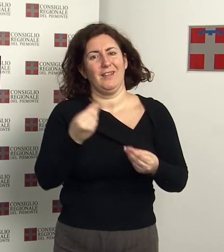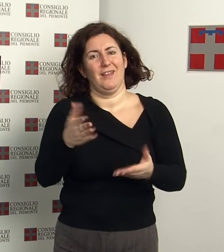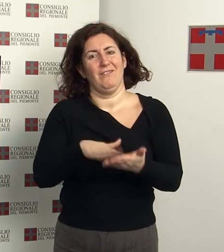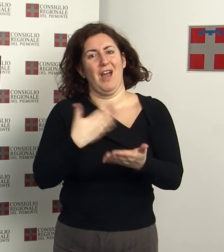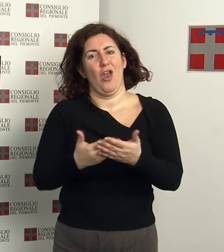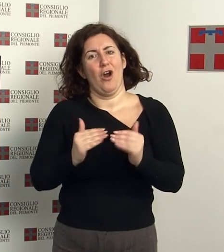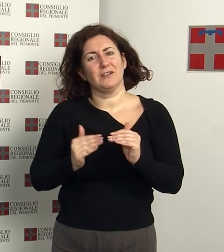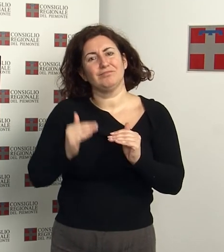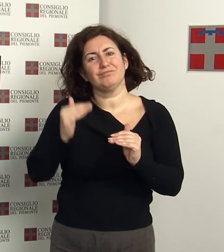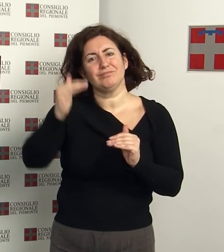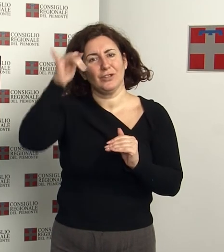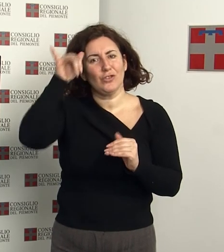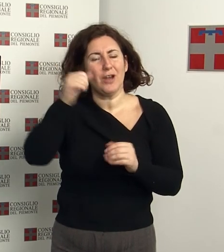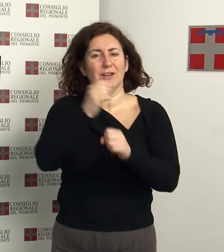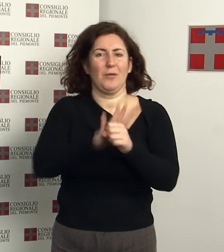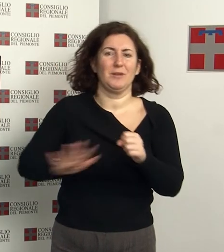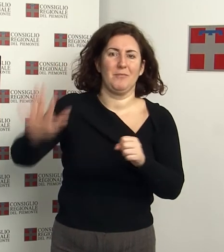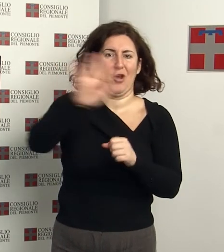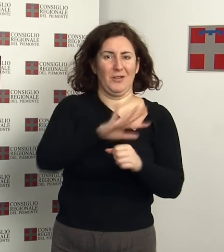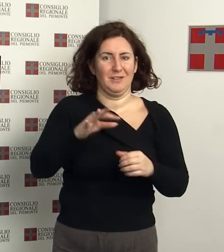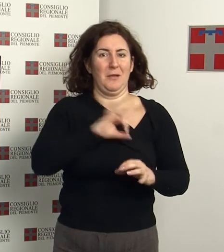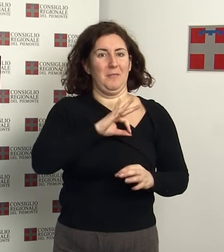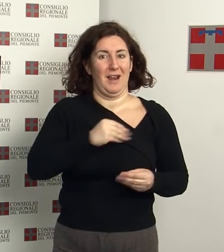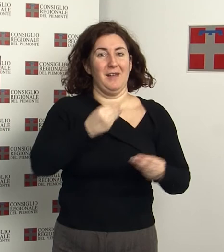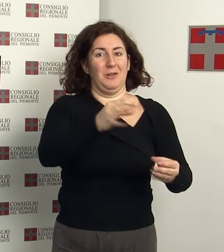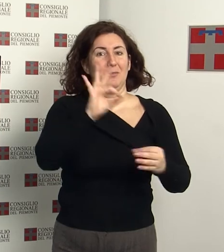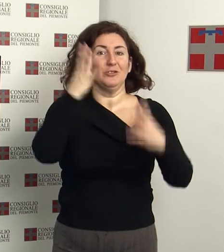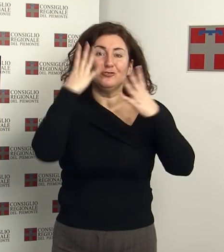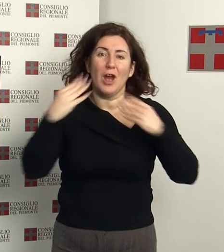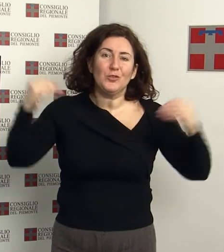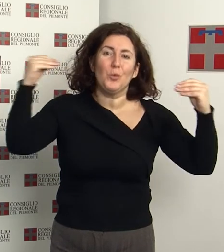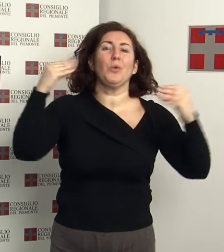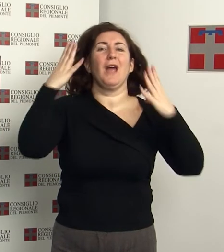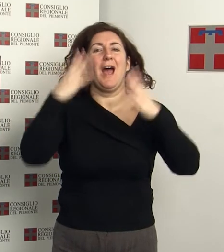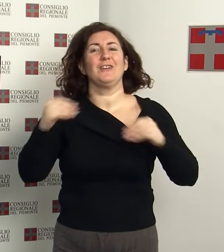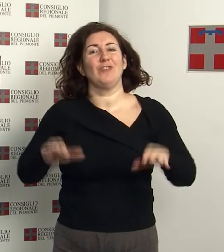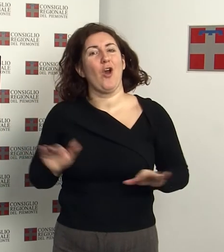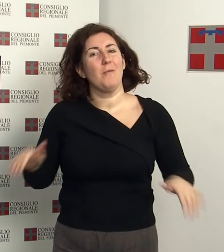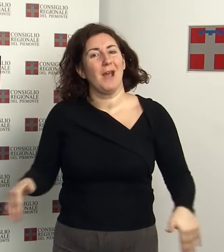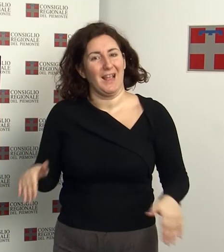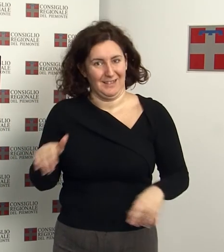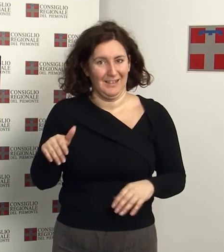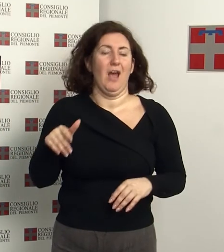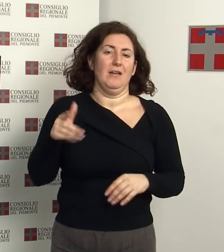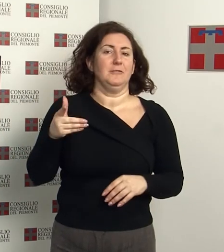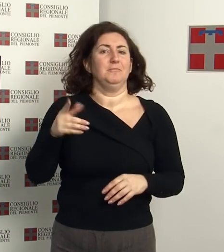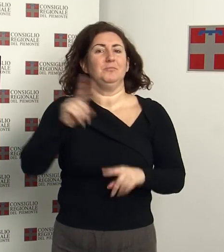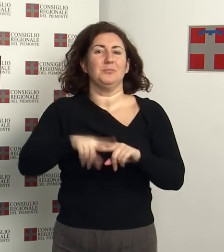consegnato alla presenza di gianduia andrea flamini e giacometta manuela de faveri e di alcuni figuranti in costume